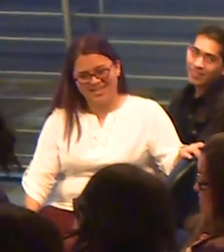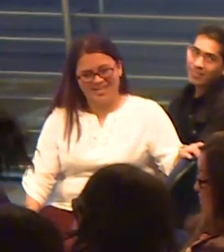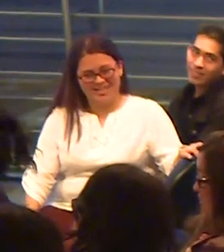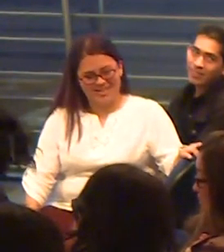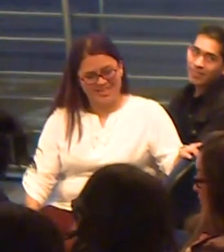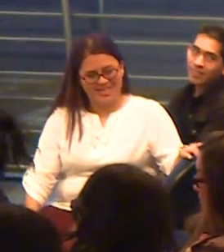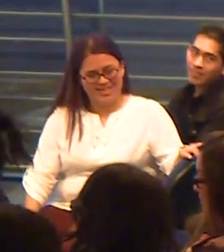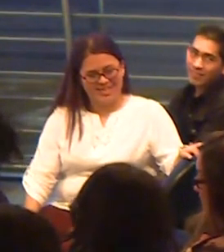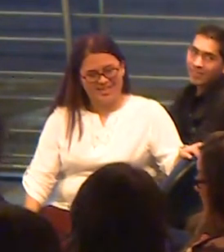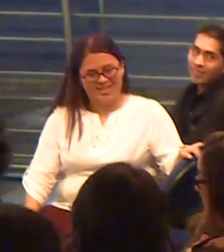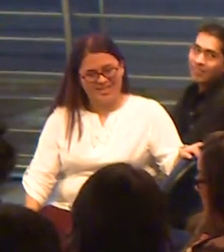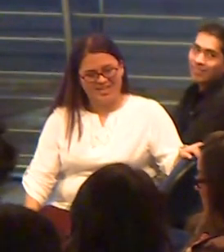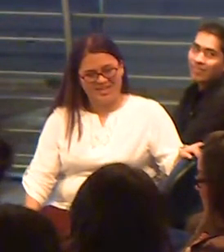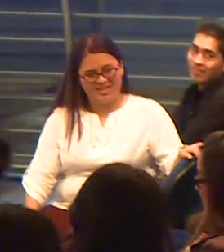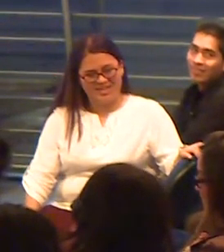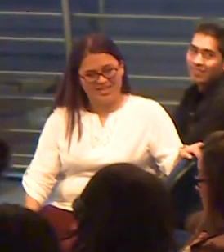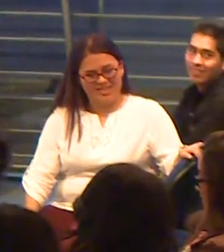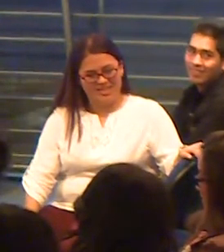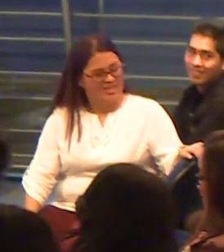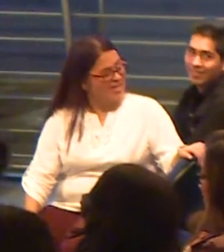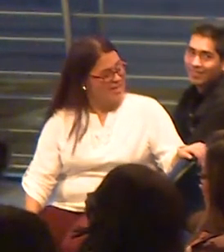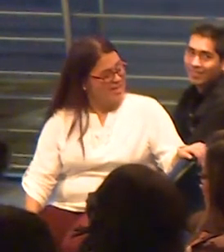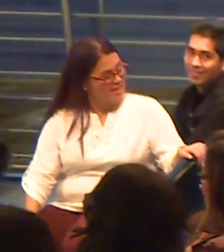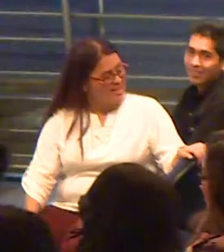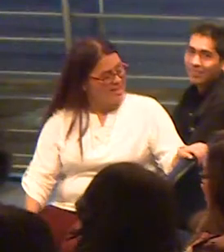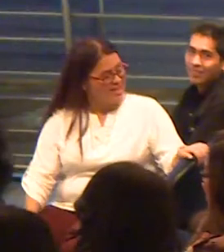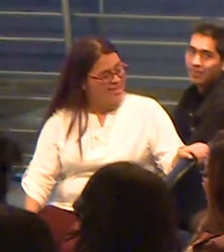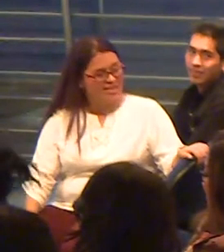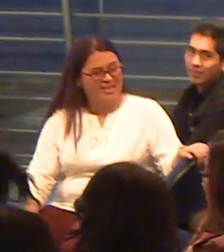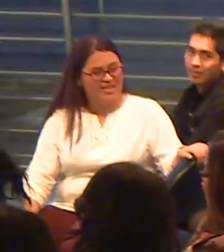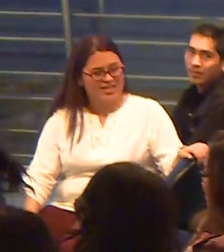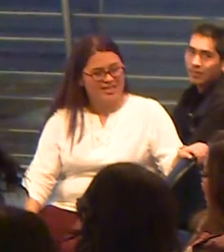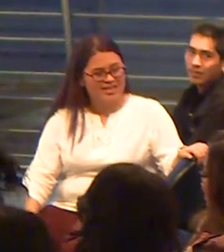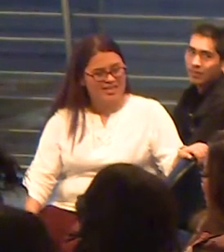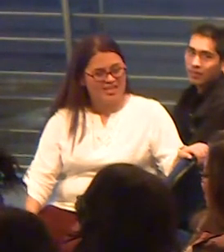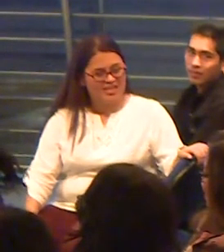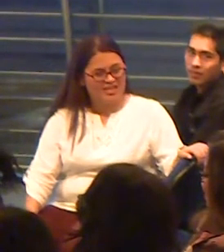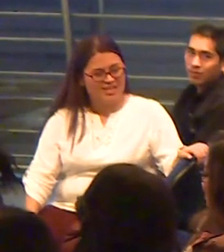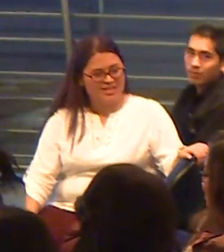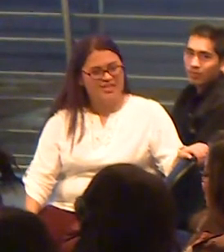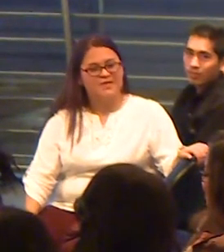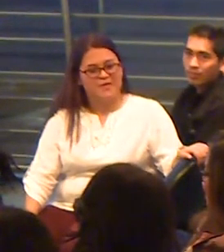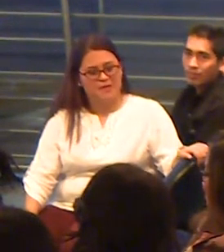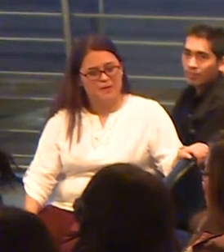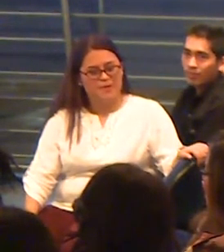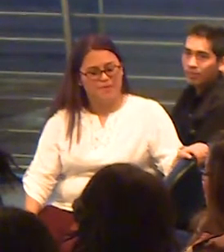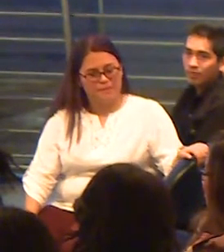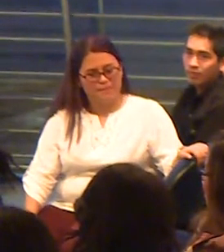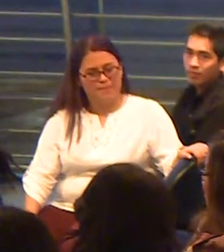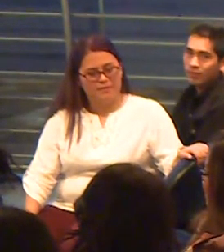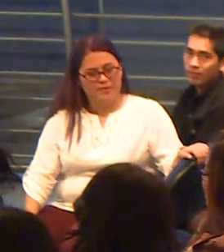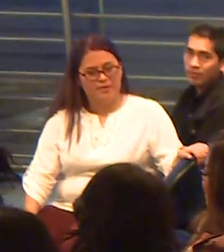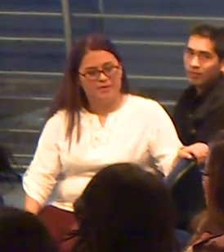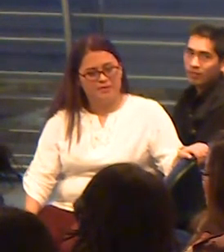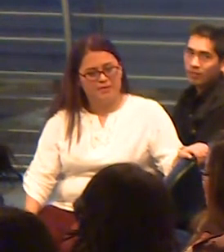Pero lo más importante es hacer válida la diferencia